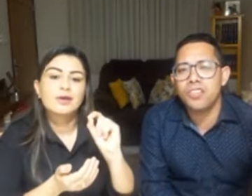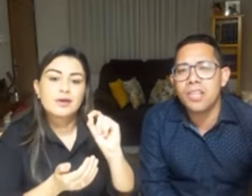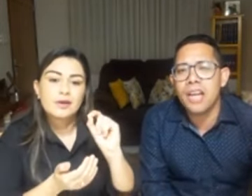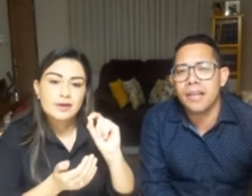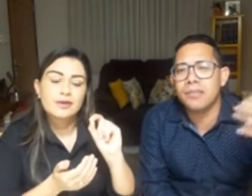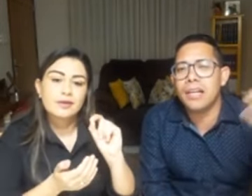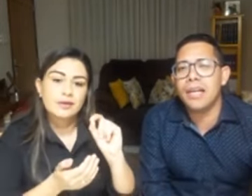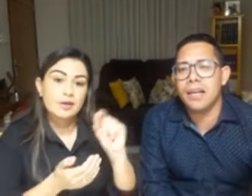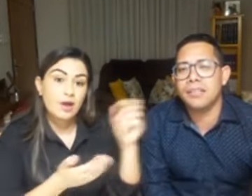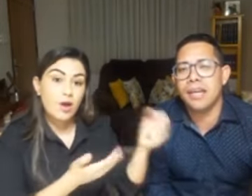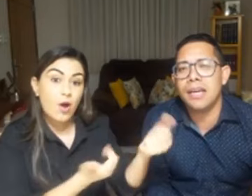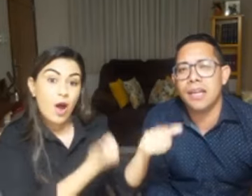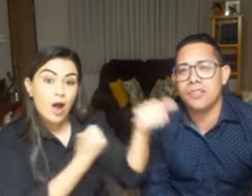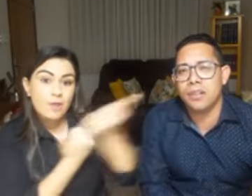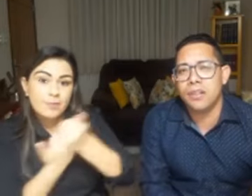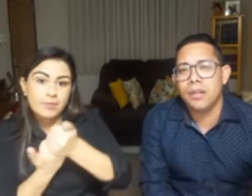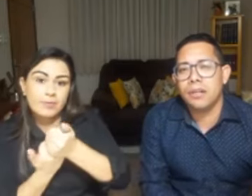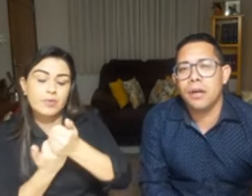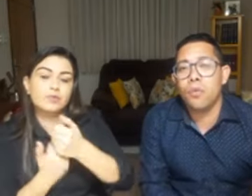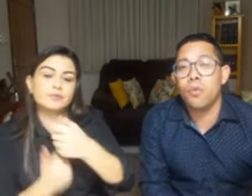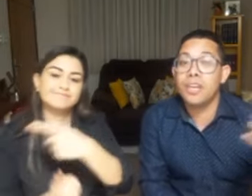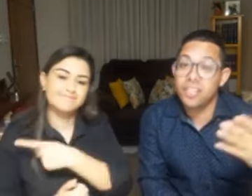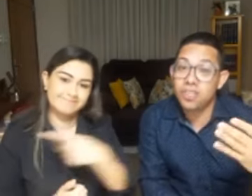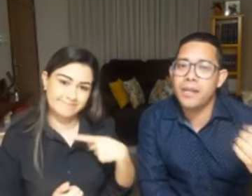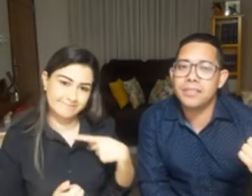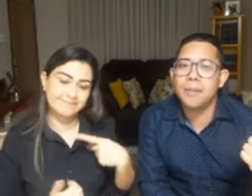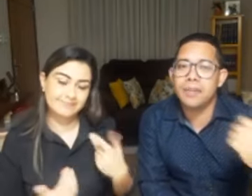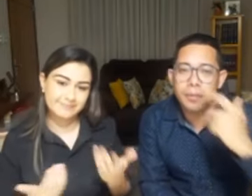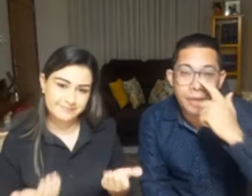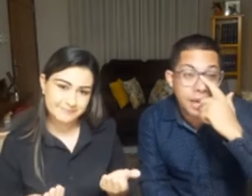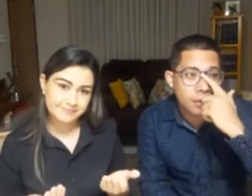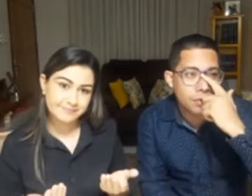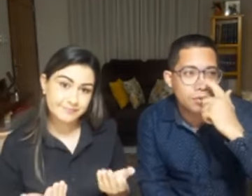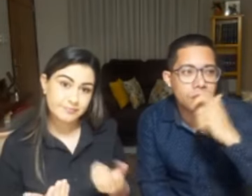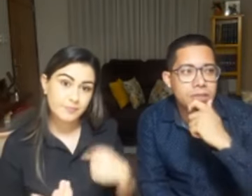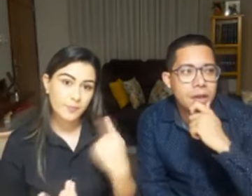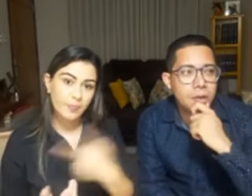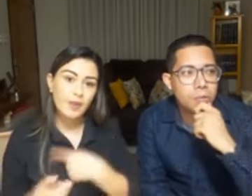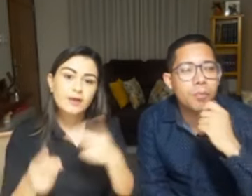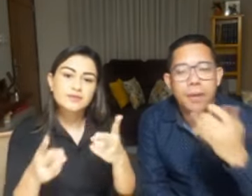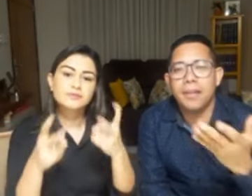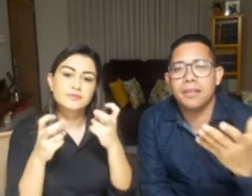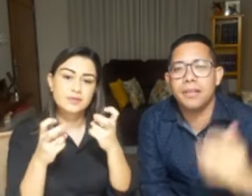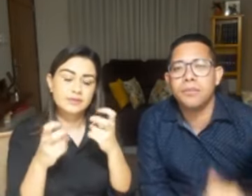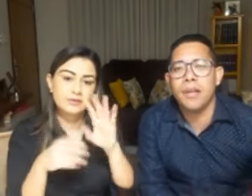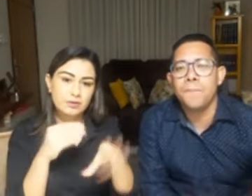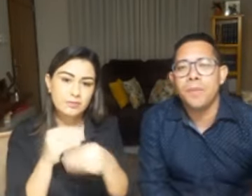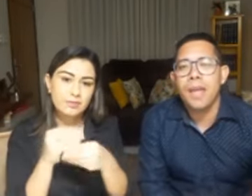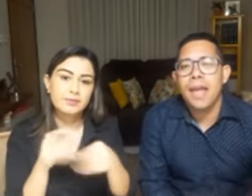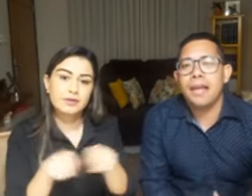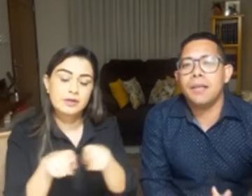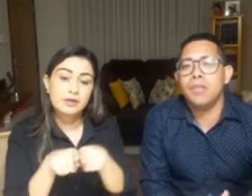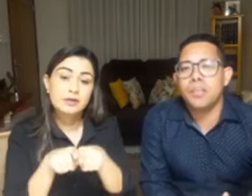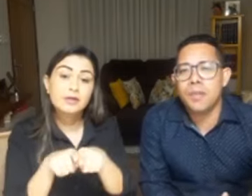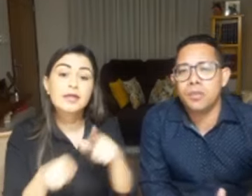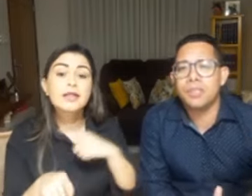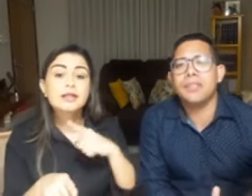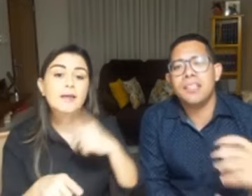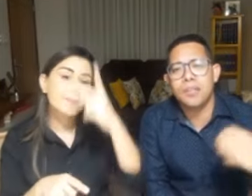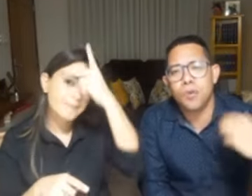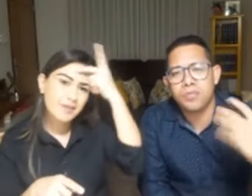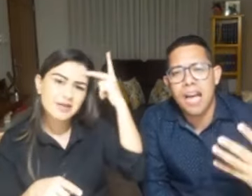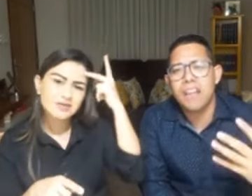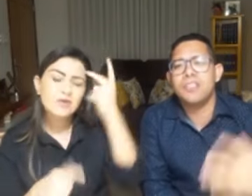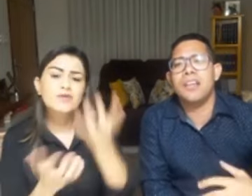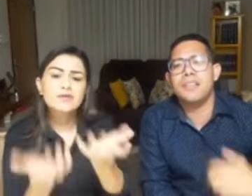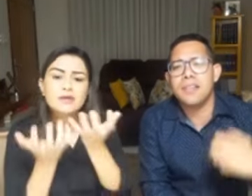aí direto da liderança da igreja. Então, o que a gente percebe também, Ziel, complementando, né, é que tem muitas pessoas que têm